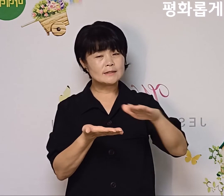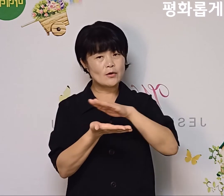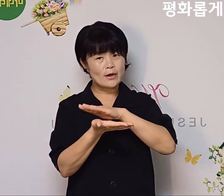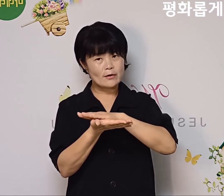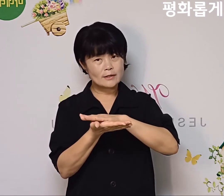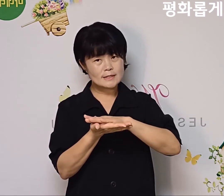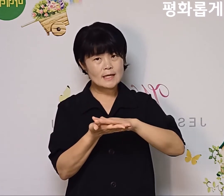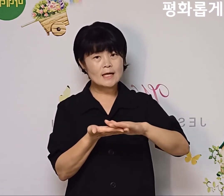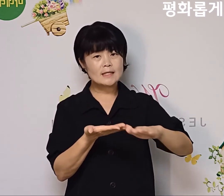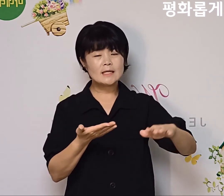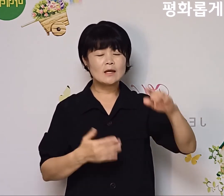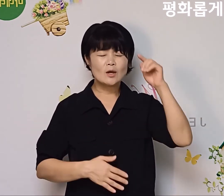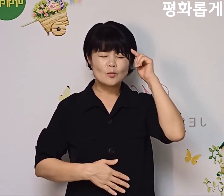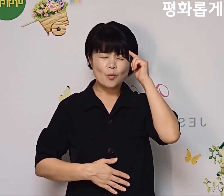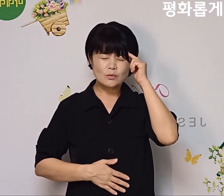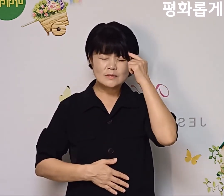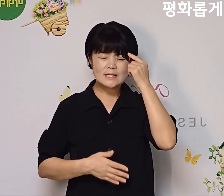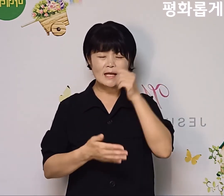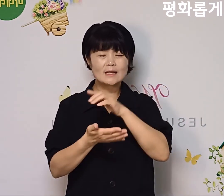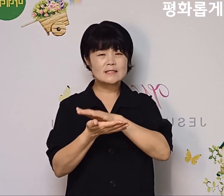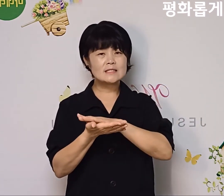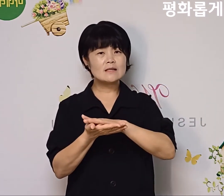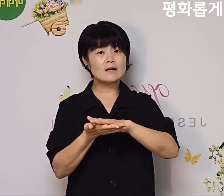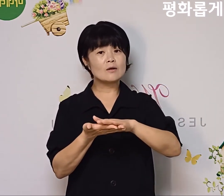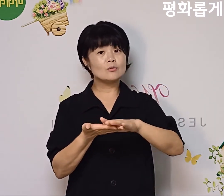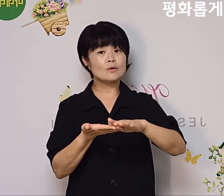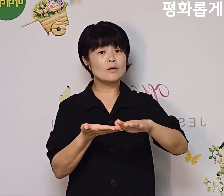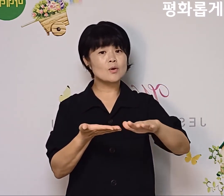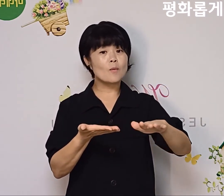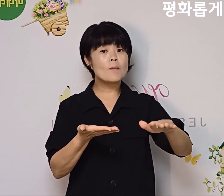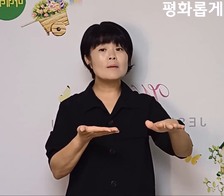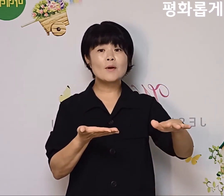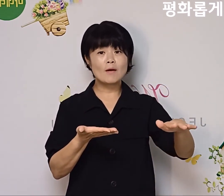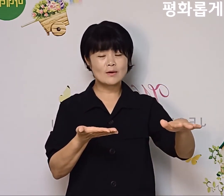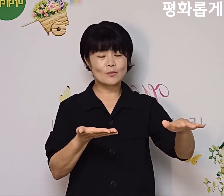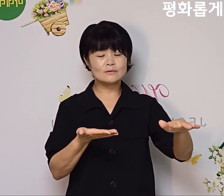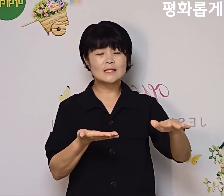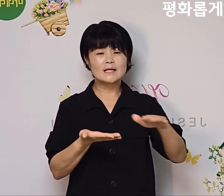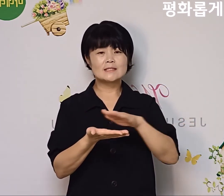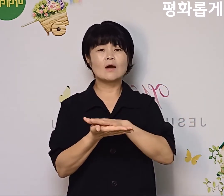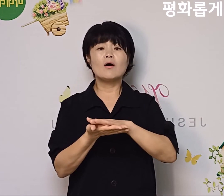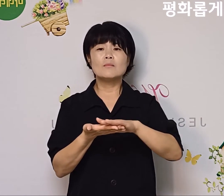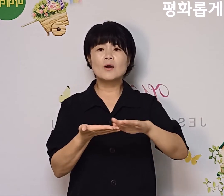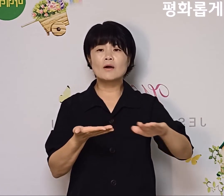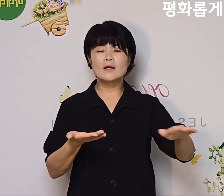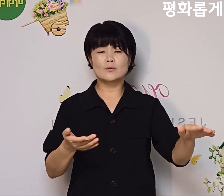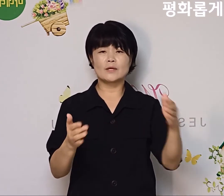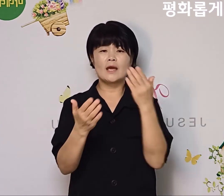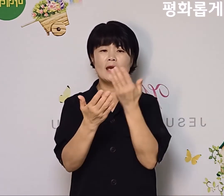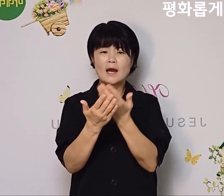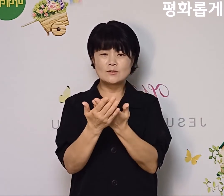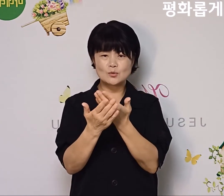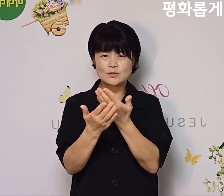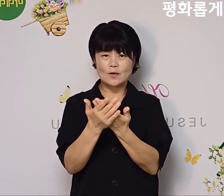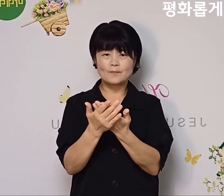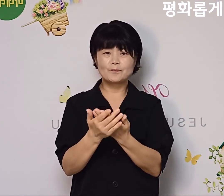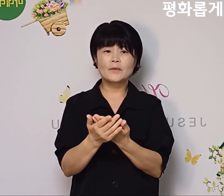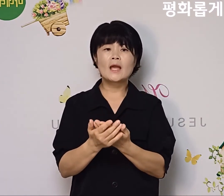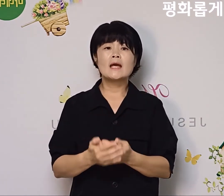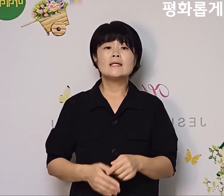거예요. 모든 생각이 쓸려가고 정말 평화로운. 그래서 평화롭게 하소서.